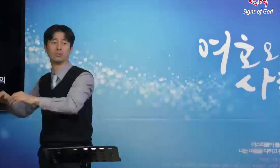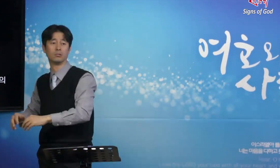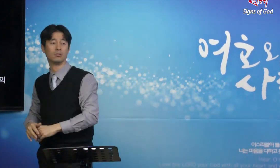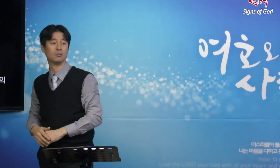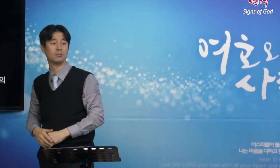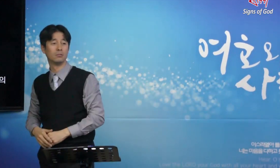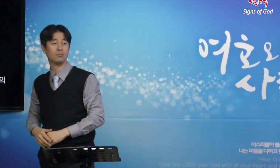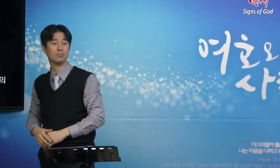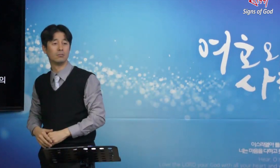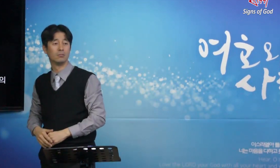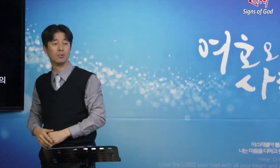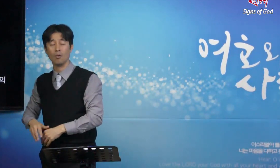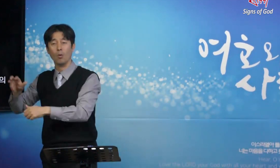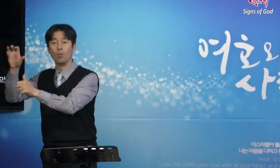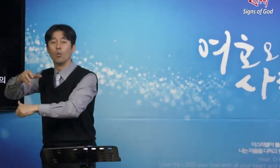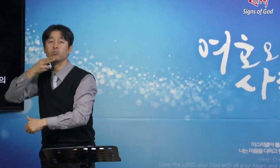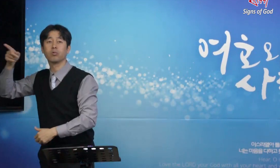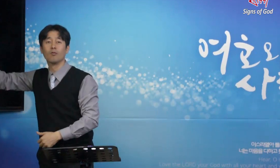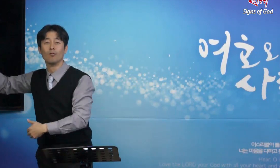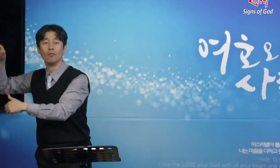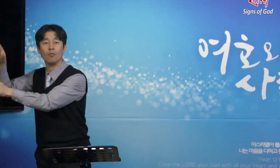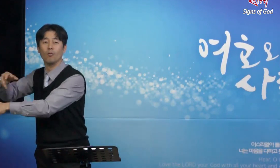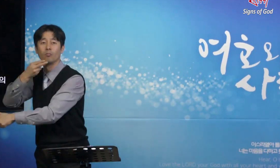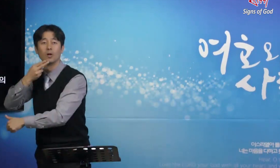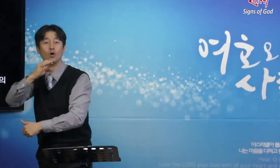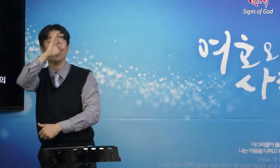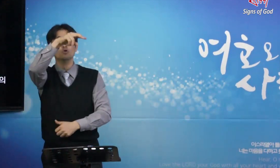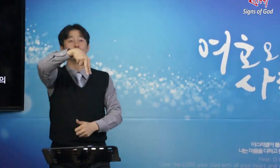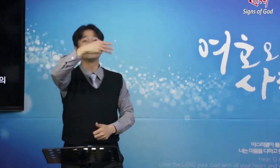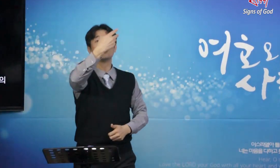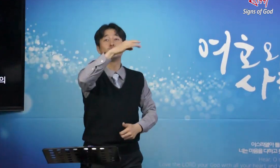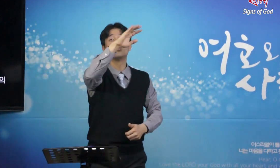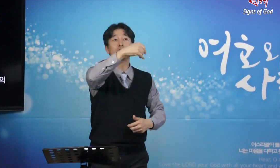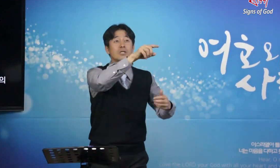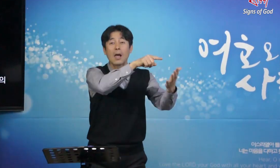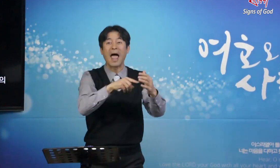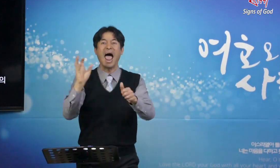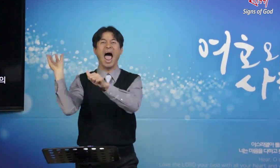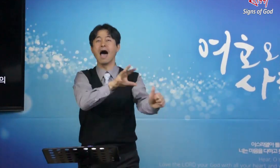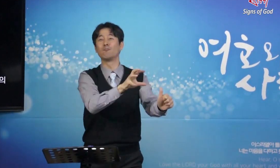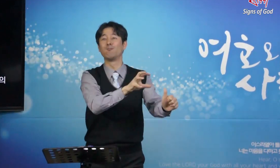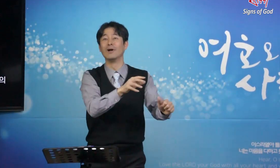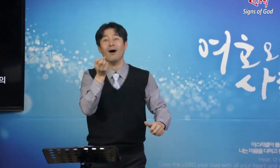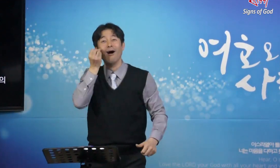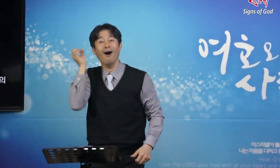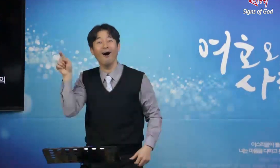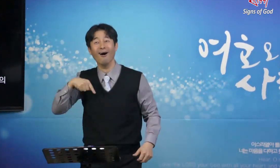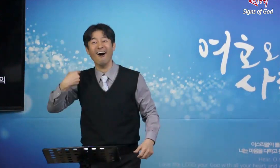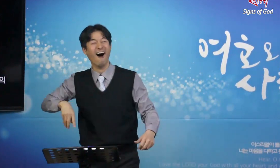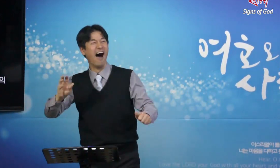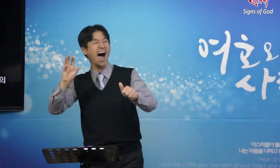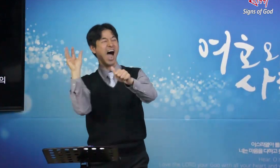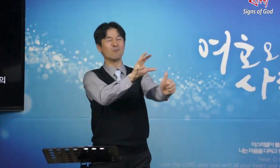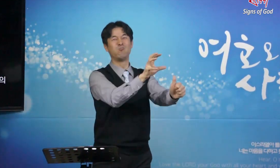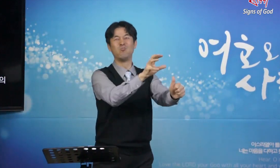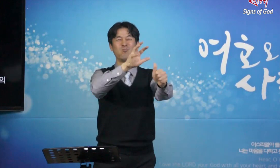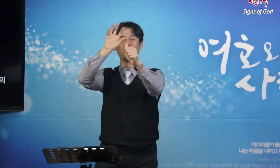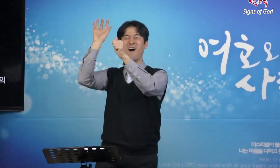그들에게 복음을 전할 수 있는 기회도 있으면 좋겠어요. 유튜브는 사실 그 중국에서는 볼 수